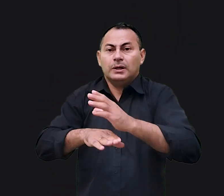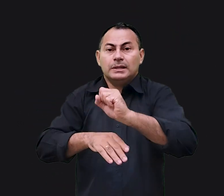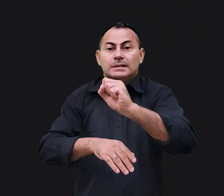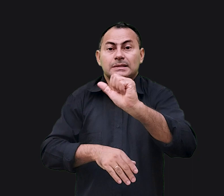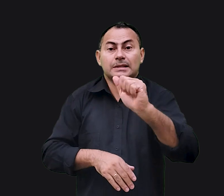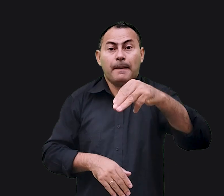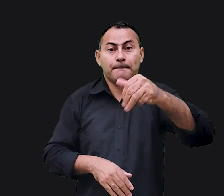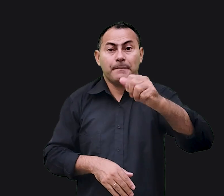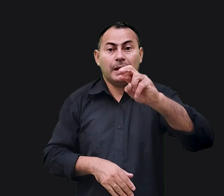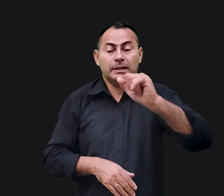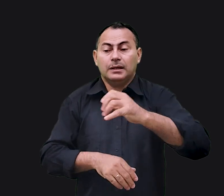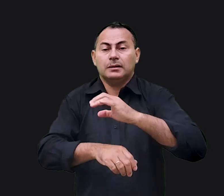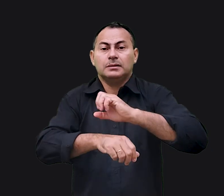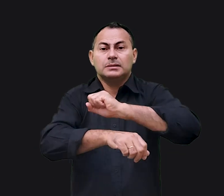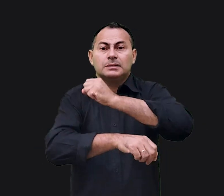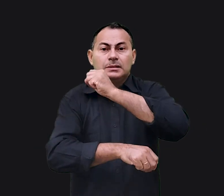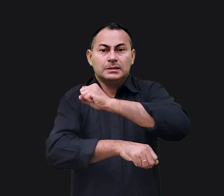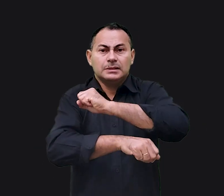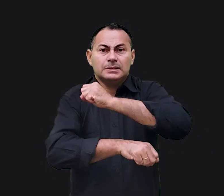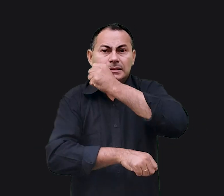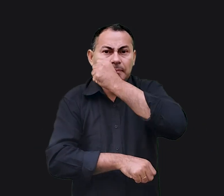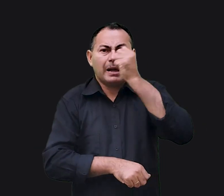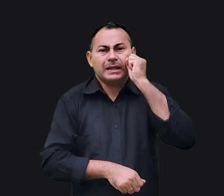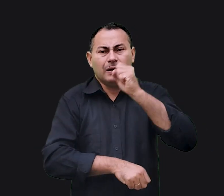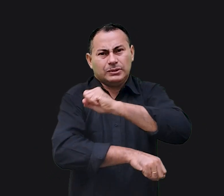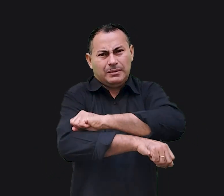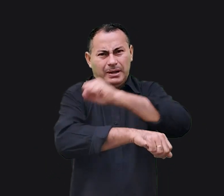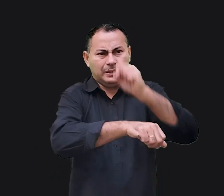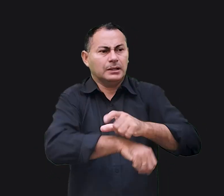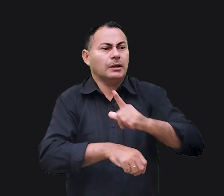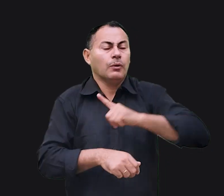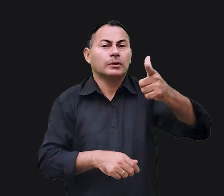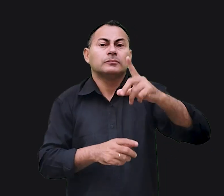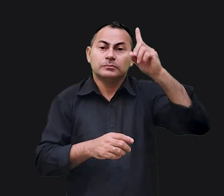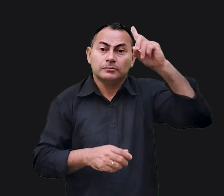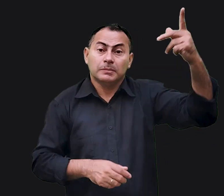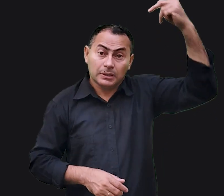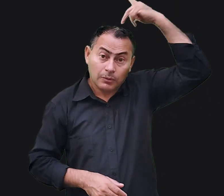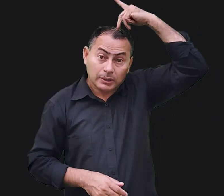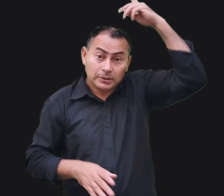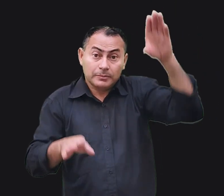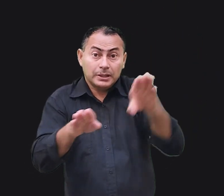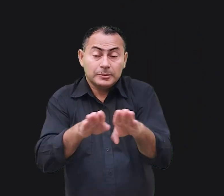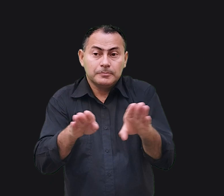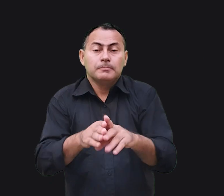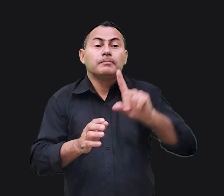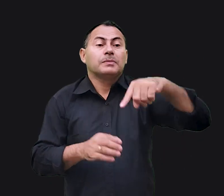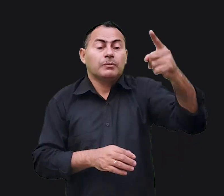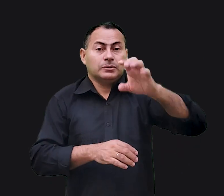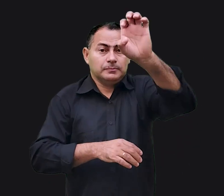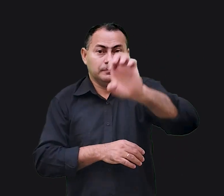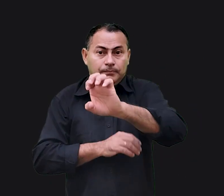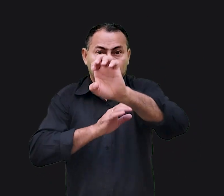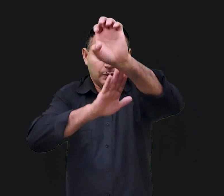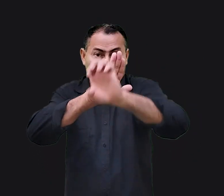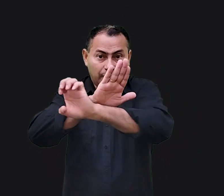Samaria, houve outro. O Espírito Santo veio outra vez, como veio no dia de Pentecostes. Depois o Evangelho rumou para o